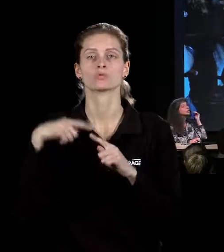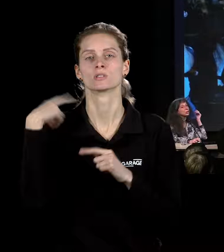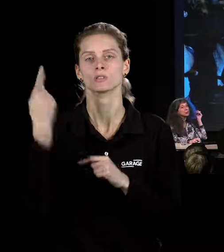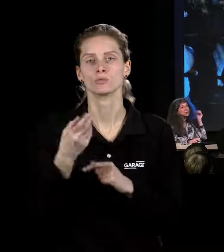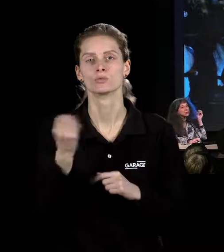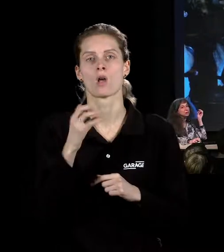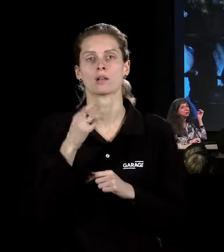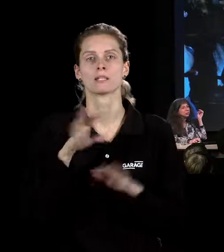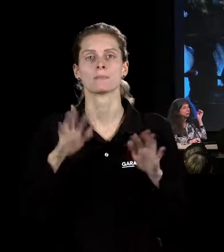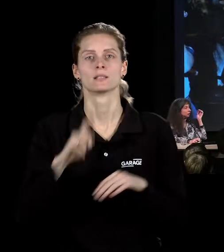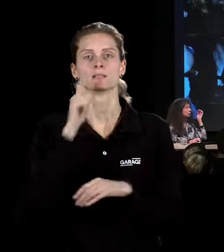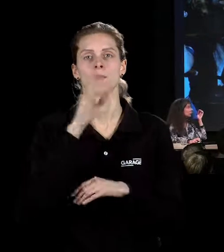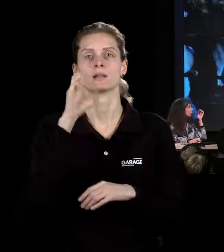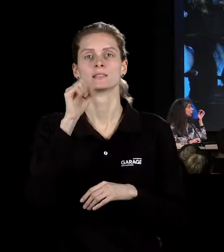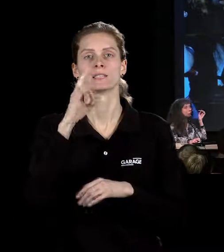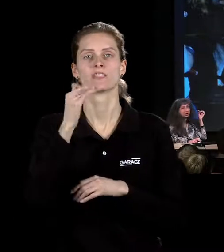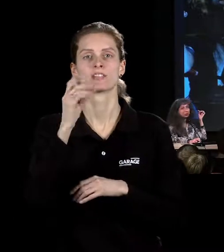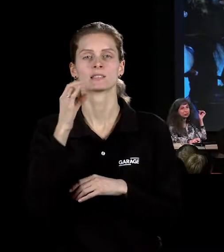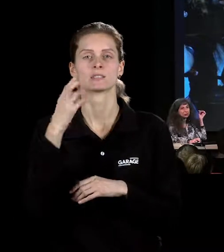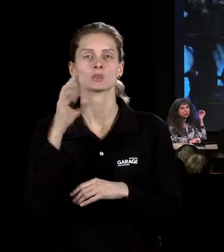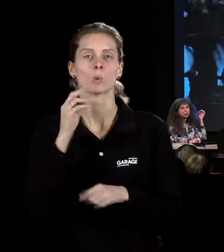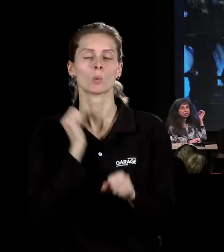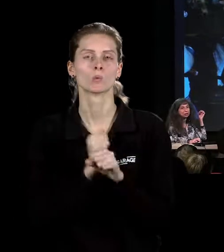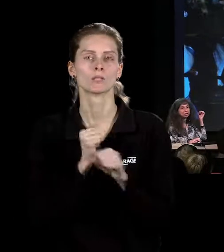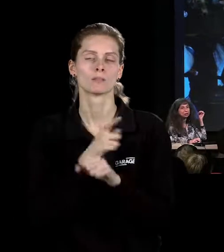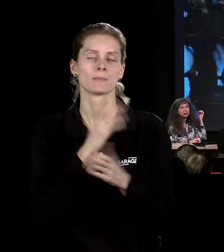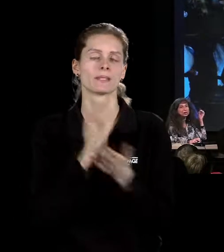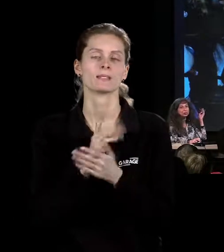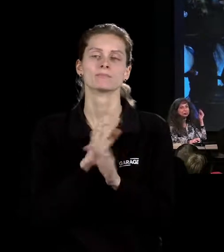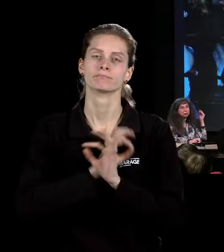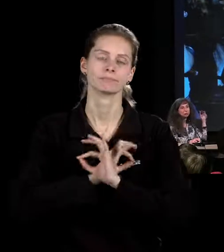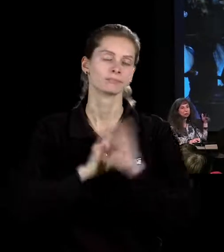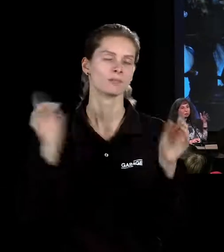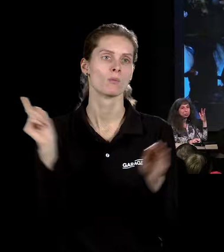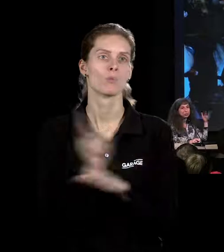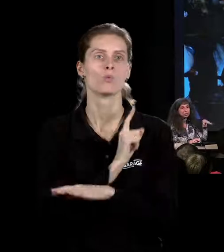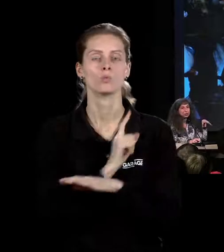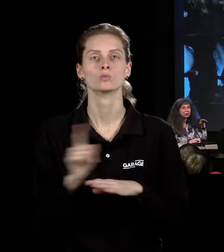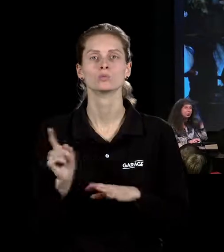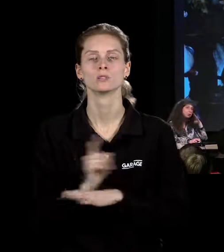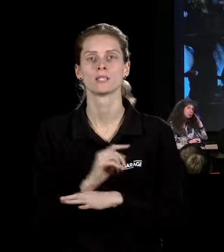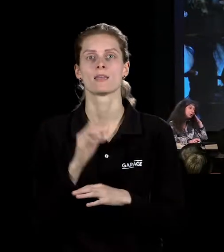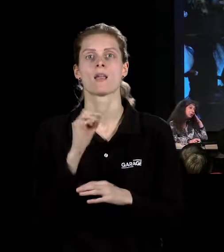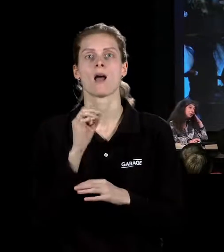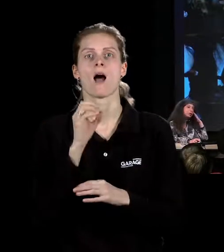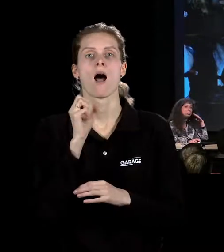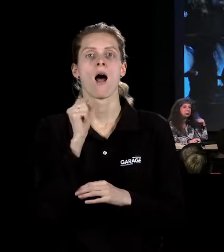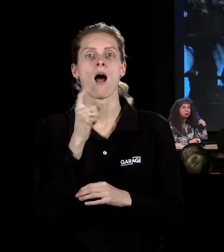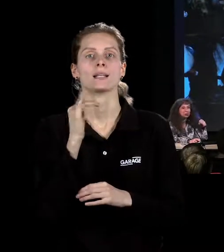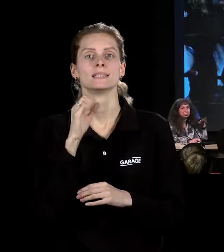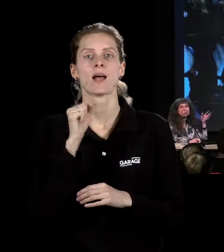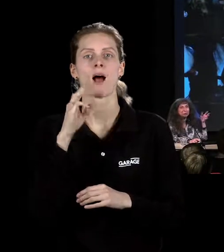которую он делает в Сан-Франциско, где есть огромный прекрасный музей азиатского искусства, да, самая большая азиатская диаспора в